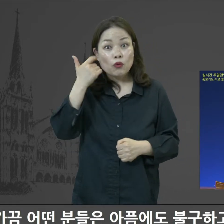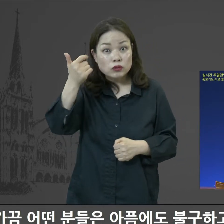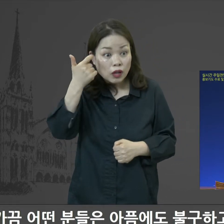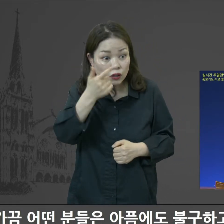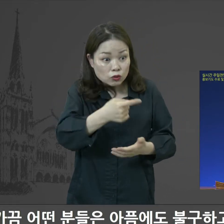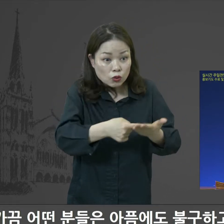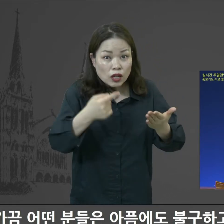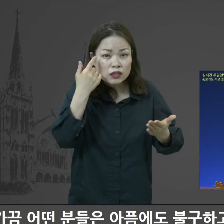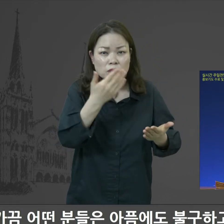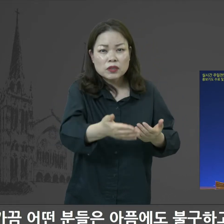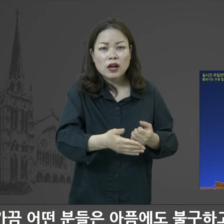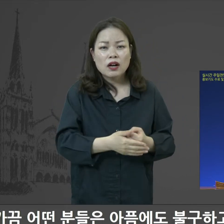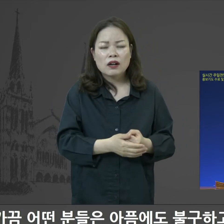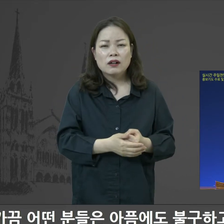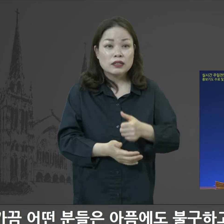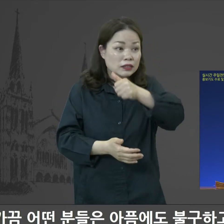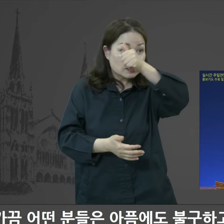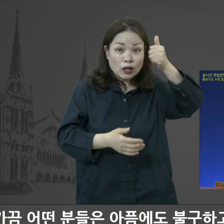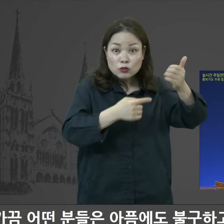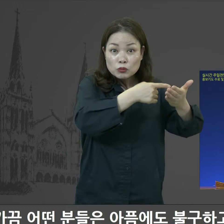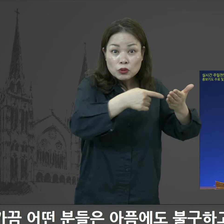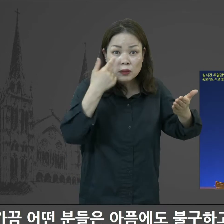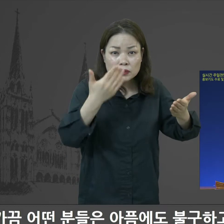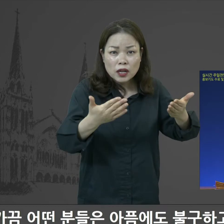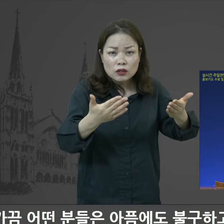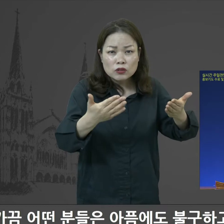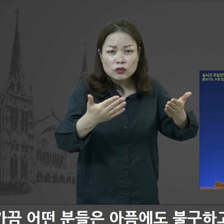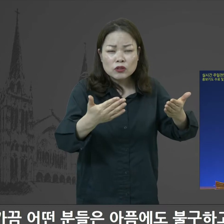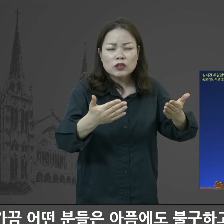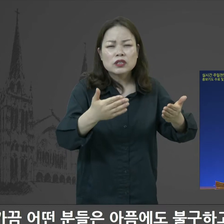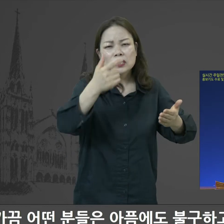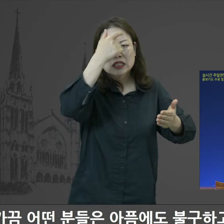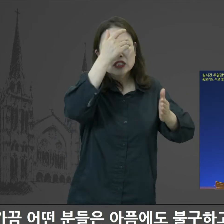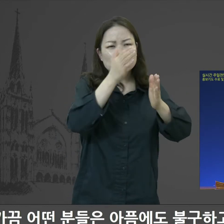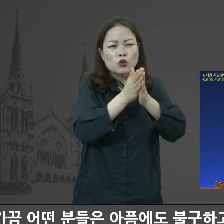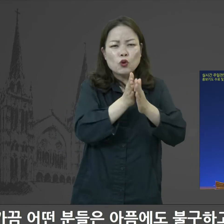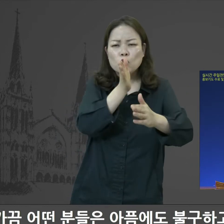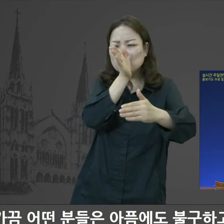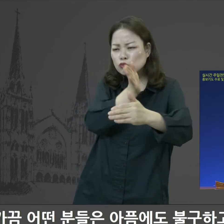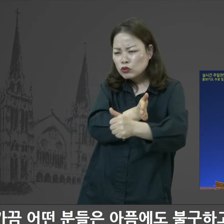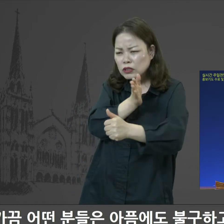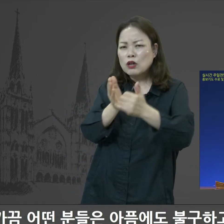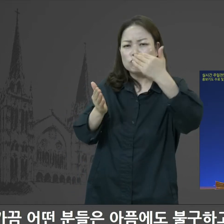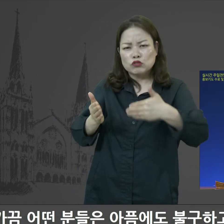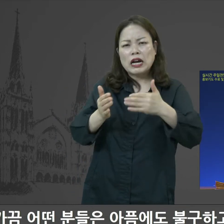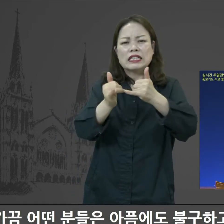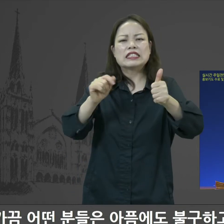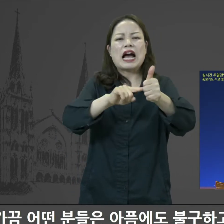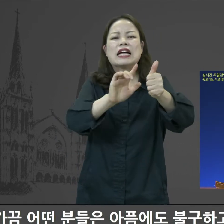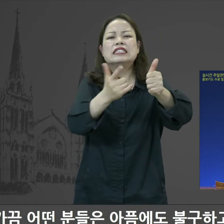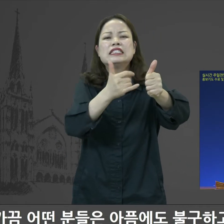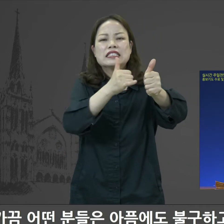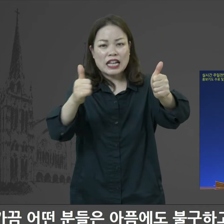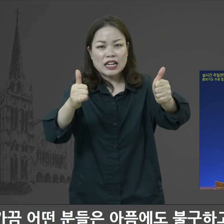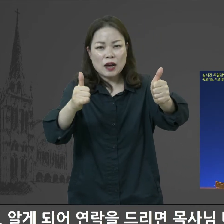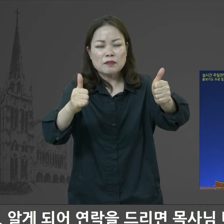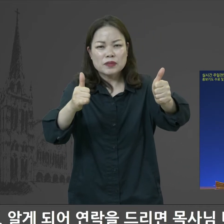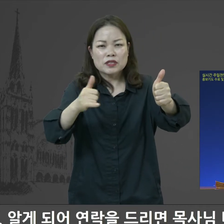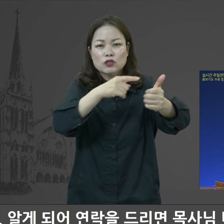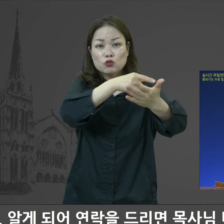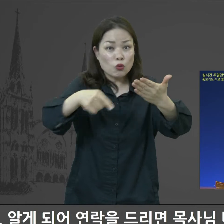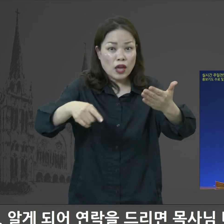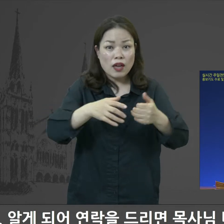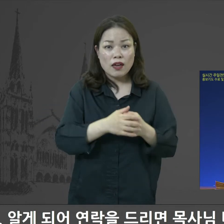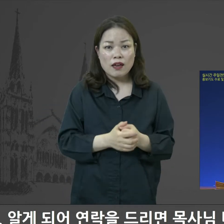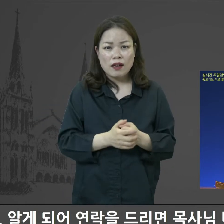손해입니까? 장로님이 손해입니까? 누가 손해입니까? 기도 부탁하지 않은 사람이 손해입니다. 오늘 성경에서